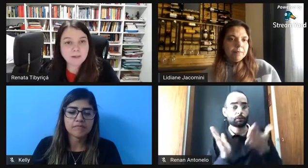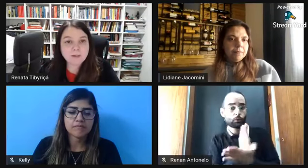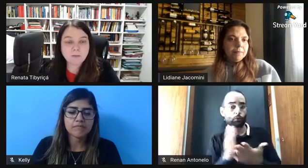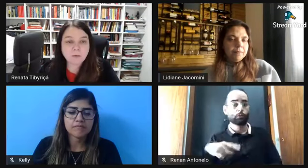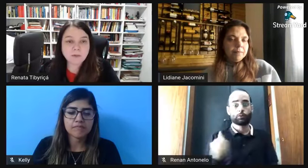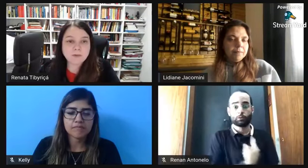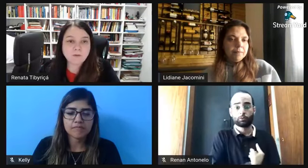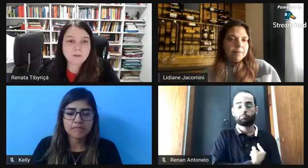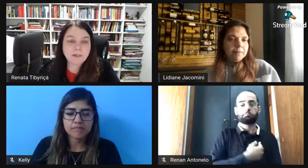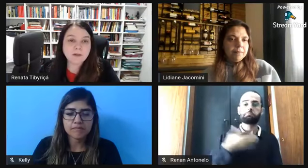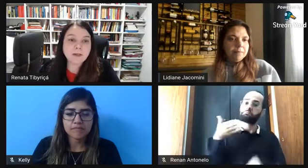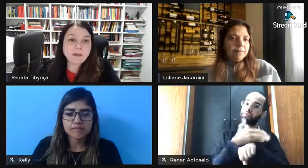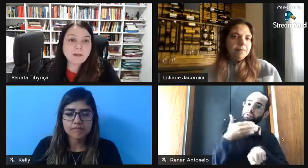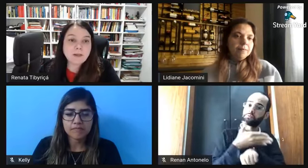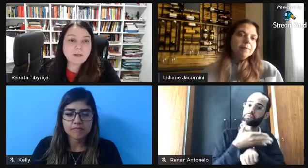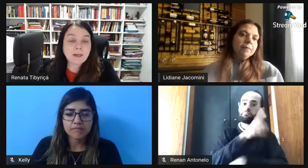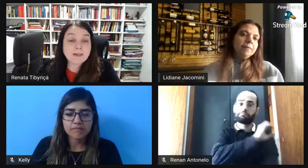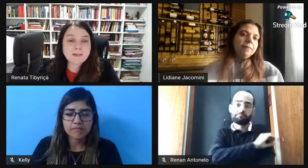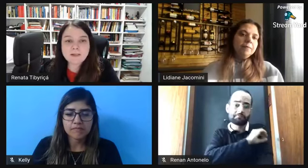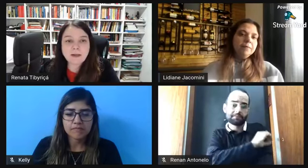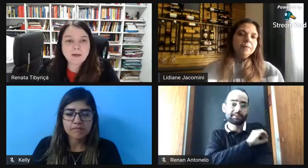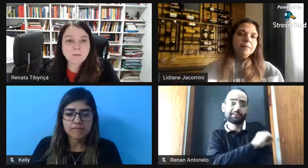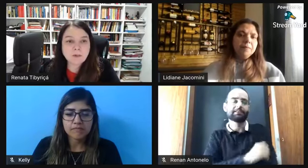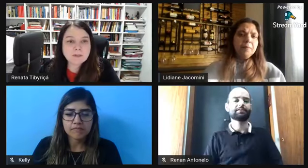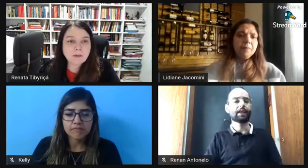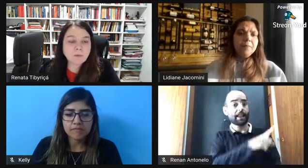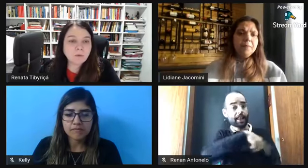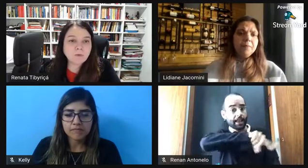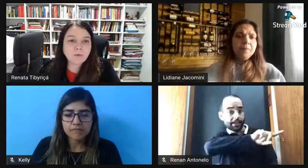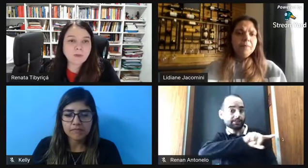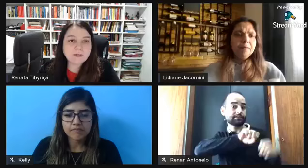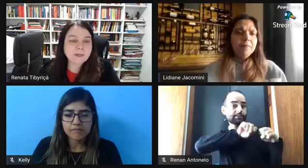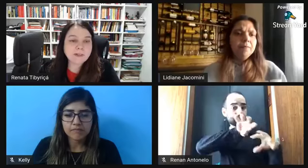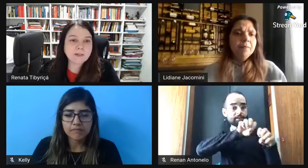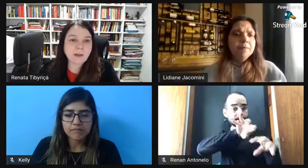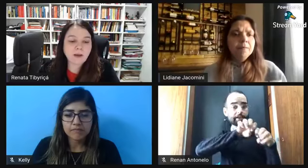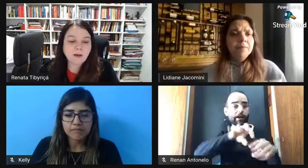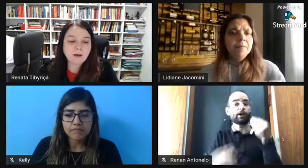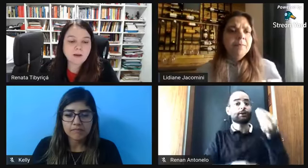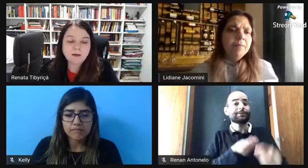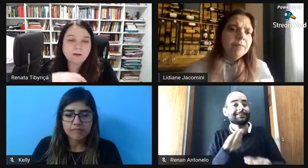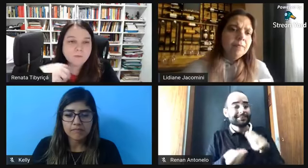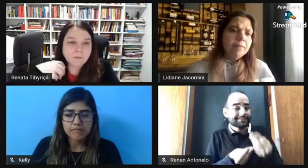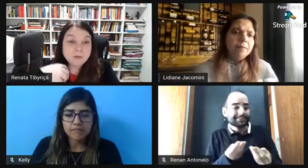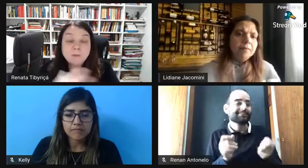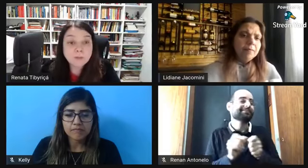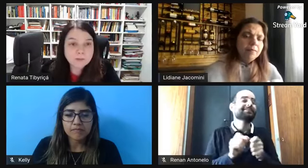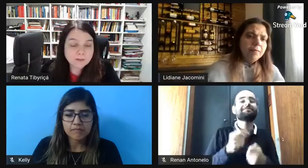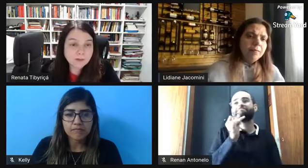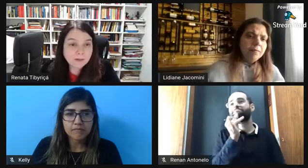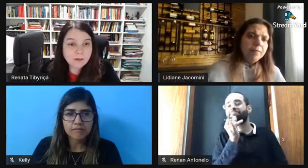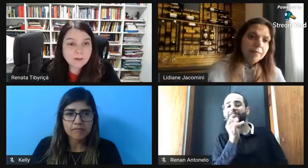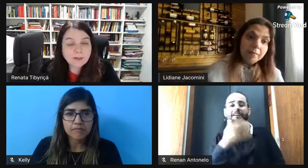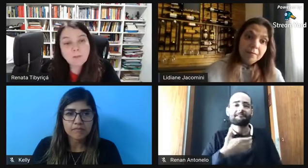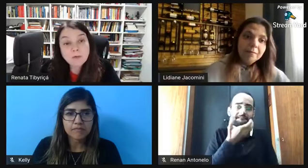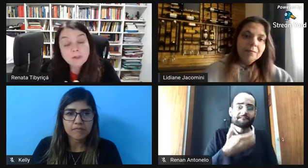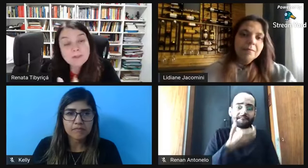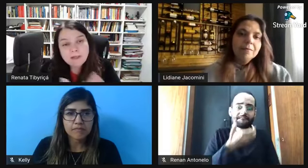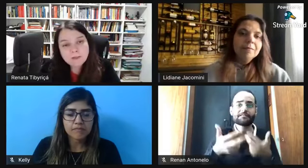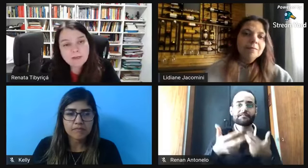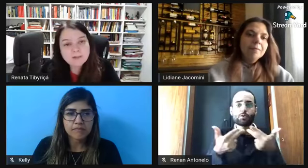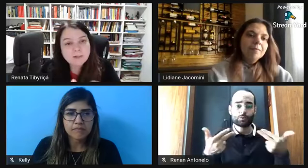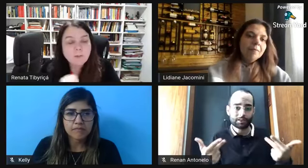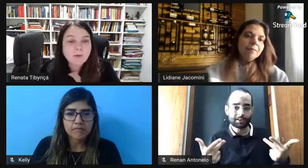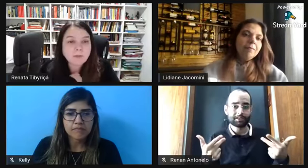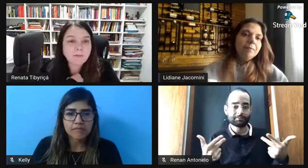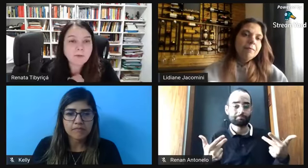e participou dessa oficina. E eles ensinaram, por exemplo, todas as frutas. E depois de